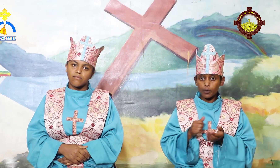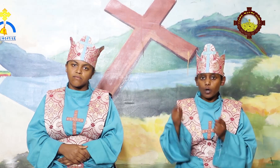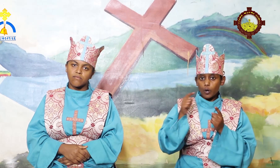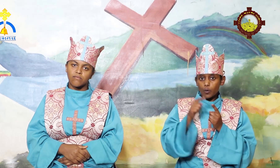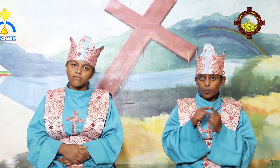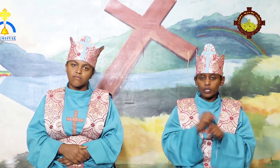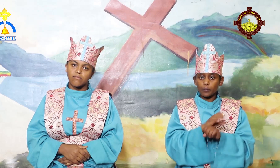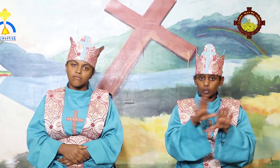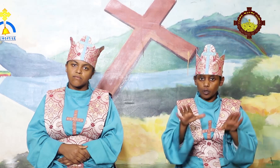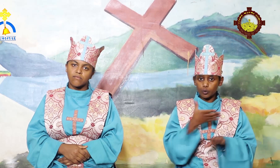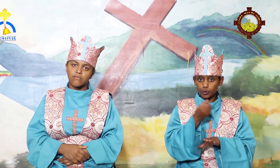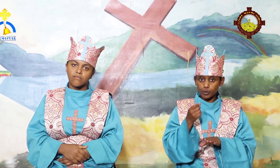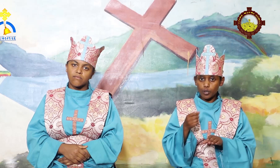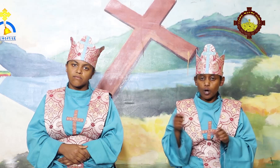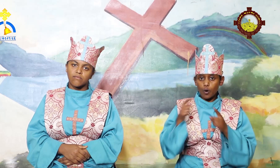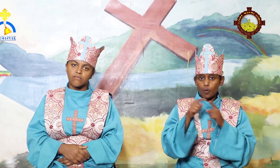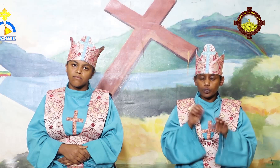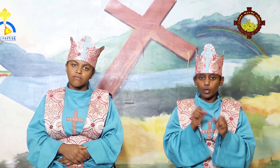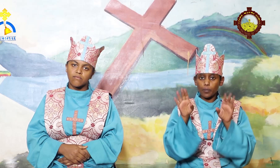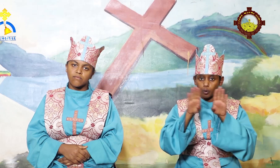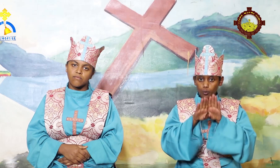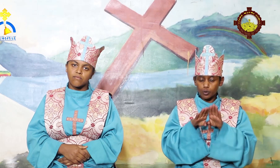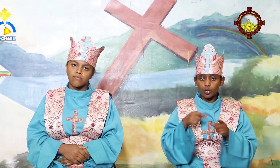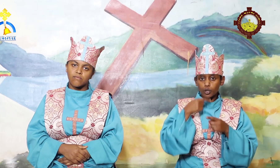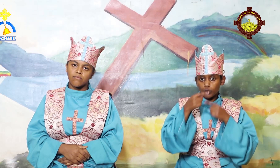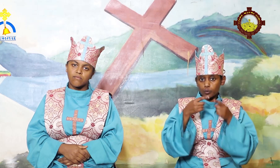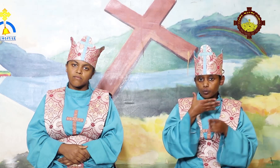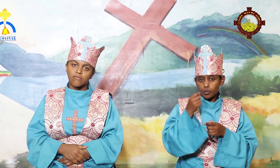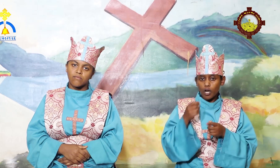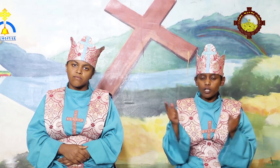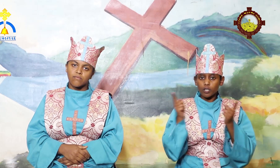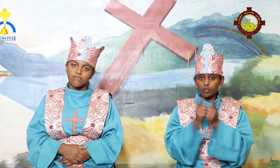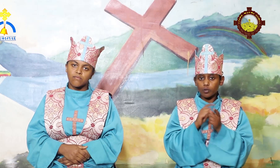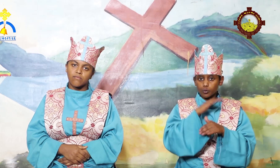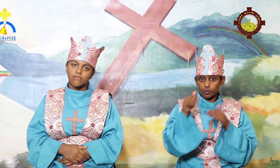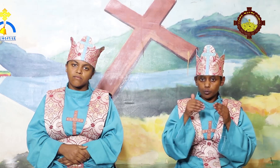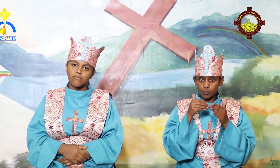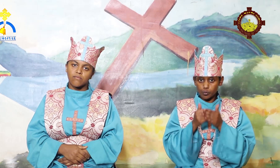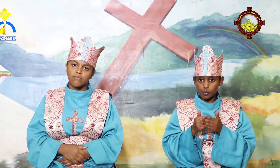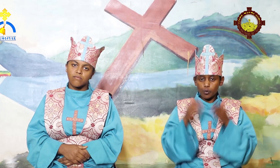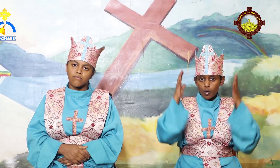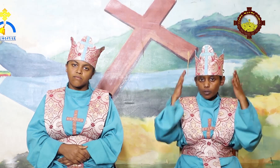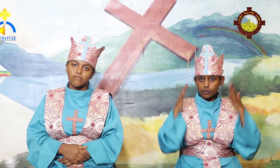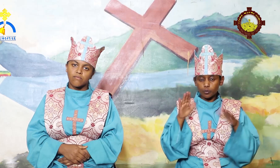ወደ ሜዳዎችና ወደ በሮች ሂዱና ያገኛችሁትን ሁሉ ወደ ሰርጉ